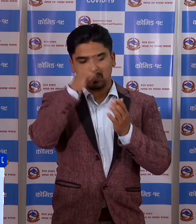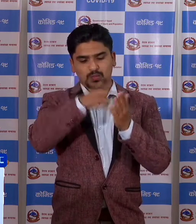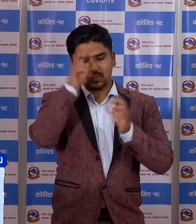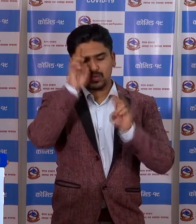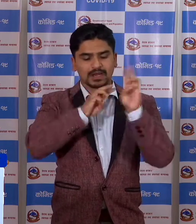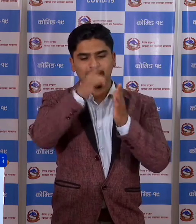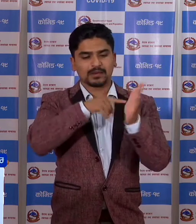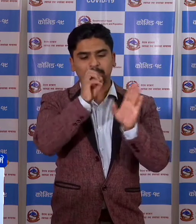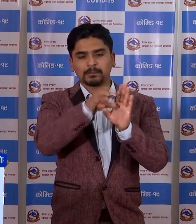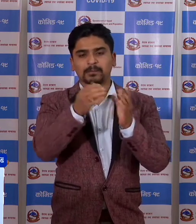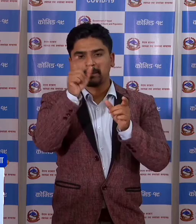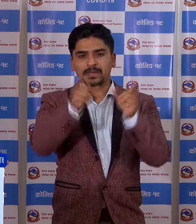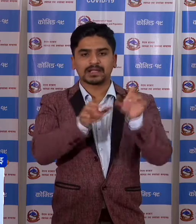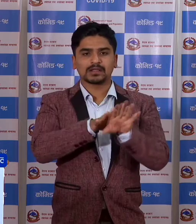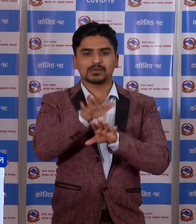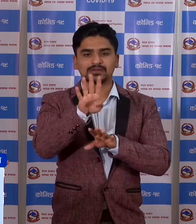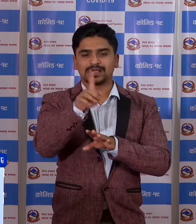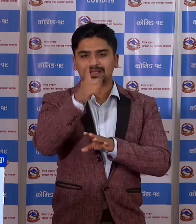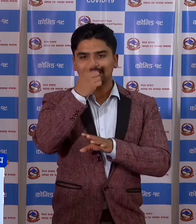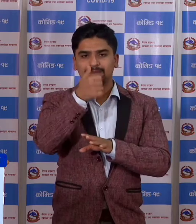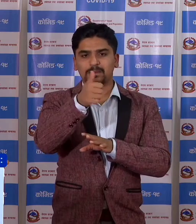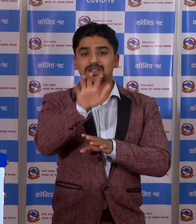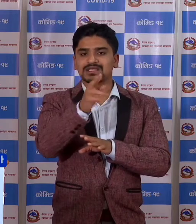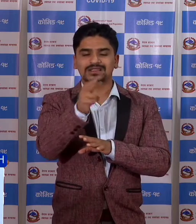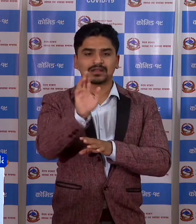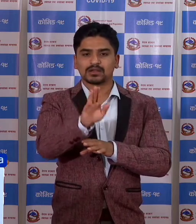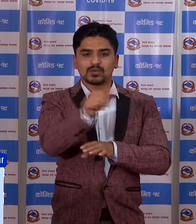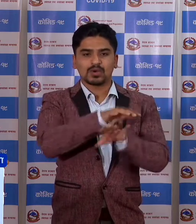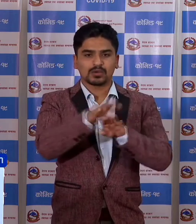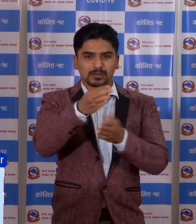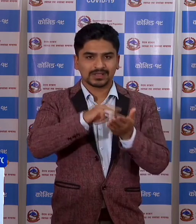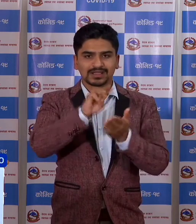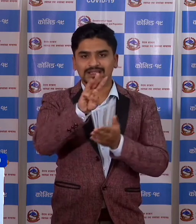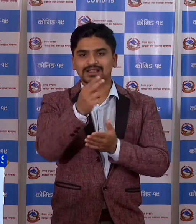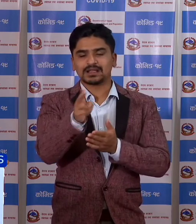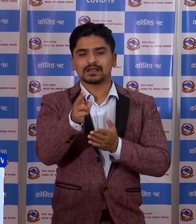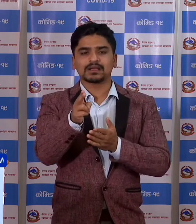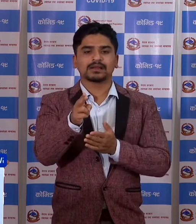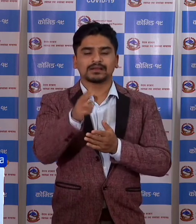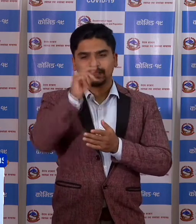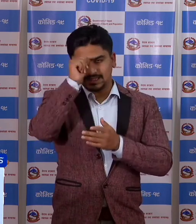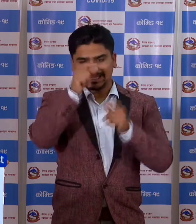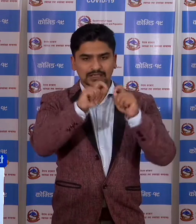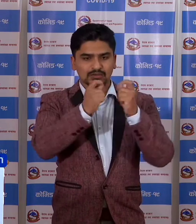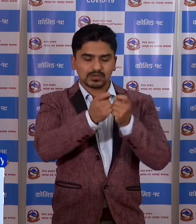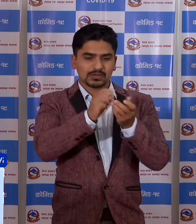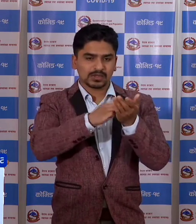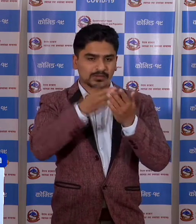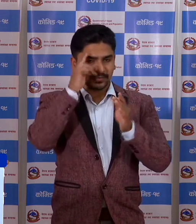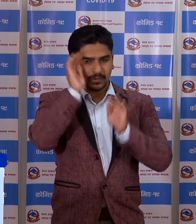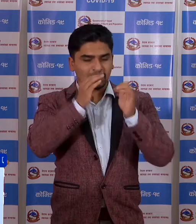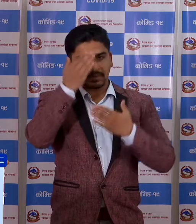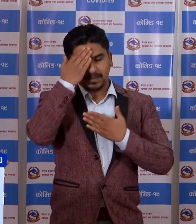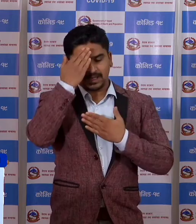24 घन्टामा व्यक्तिहरू 465 जना हुनुहुन्छ। उहाँहरूमध्ये 3 जना रेड जोनमा, यानि कि